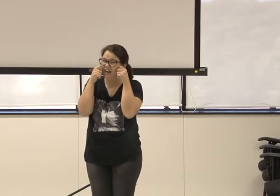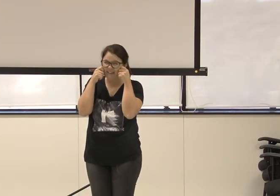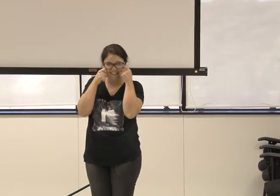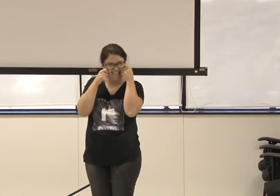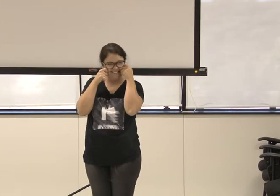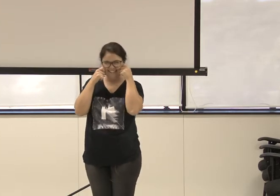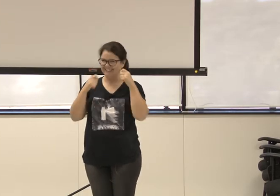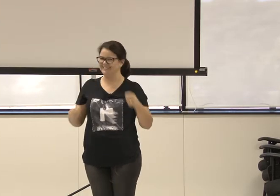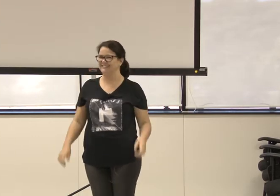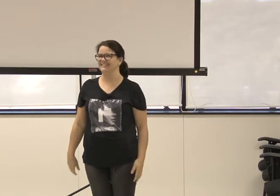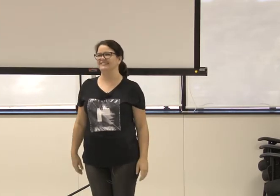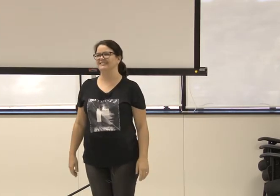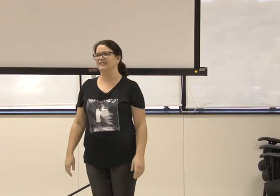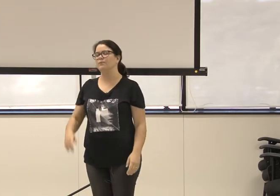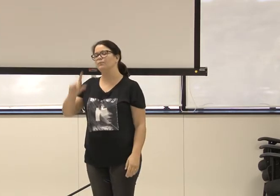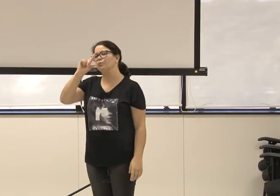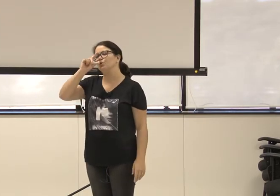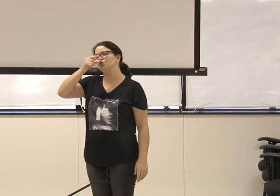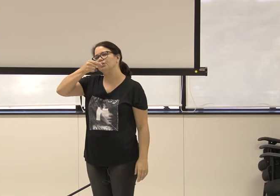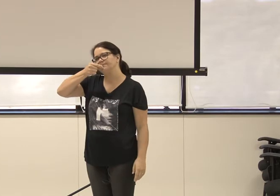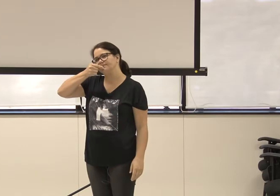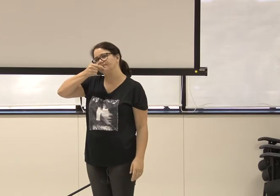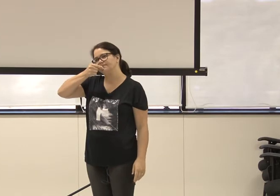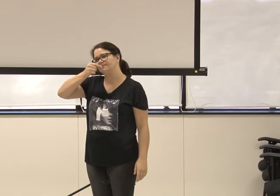Mas qual que é o sinal de... É do nariz ficou melhor.